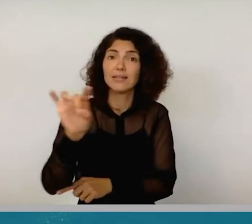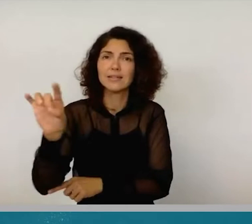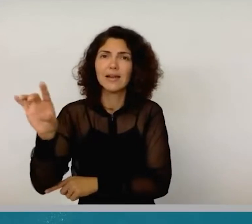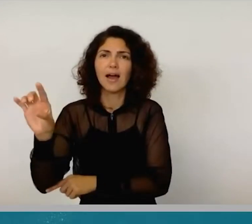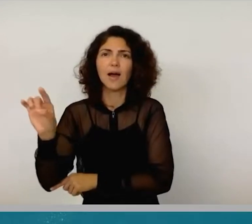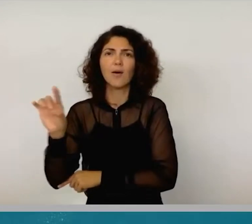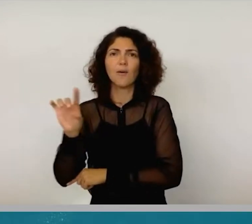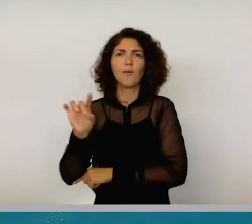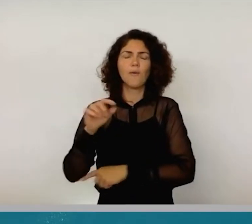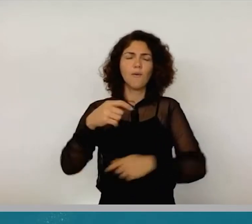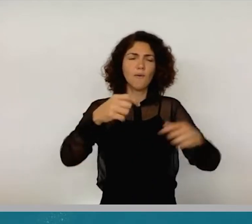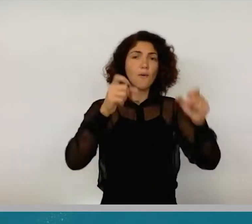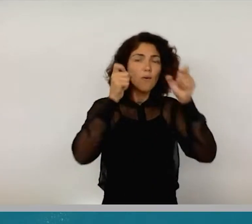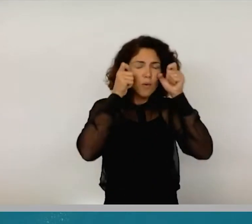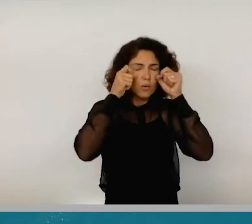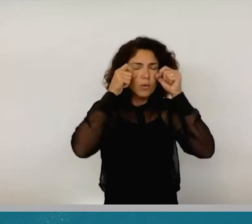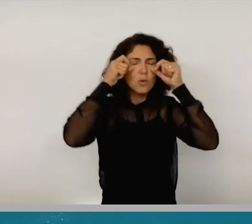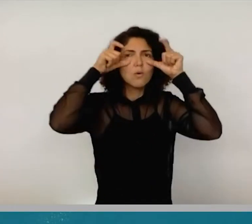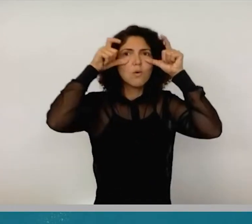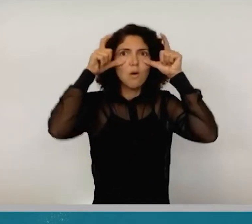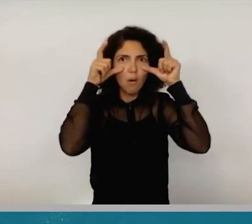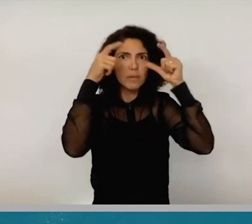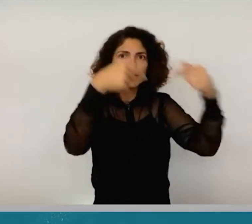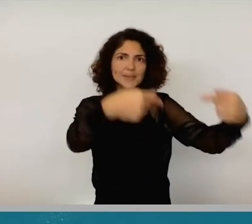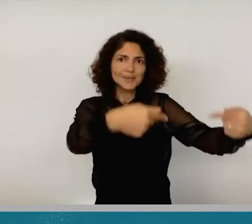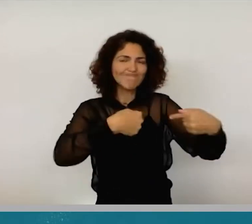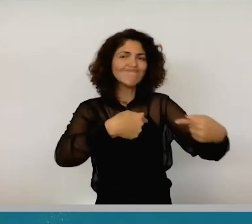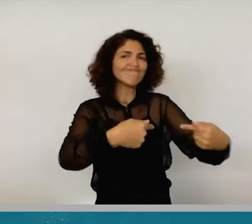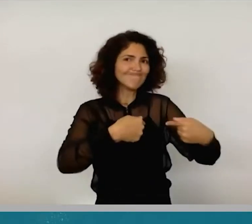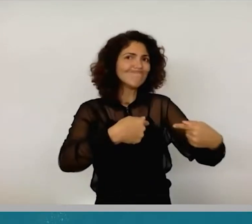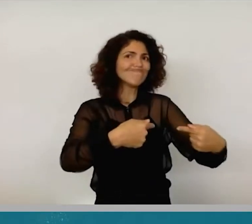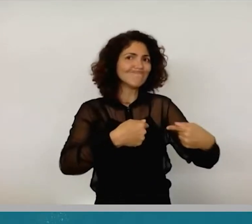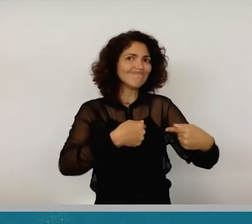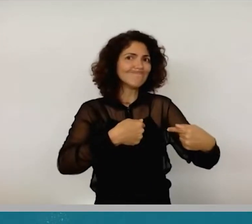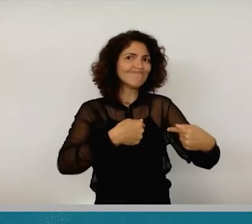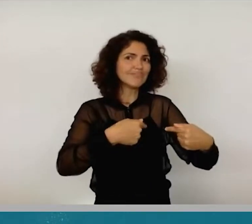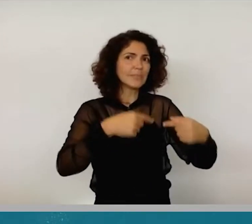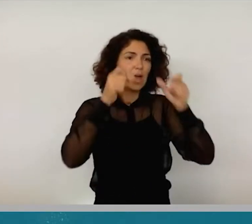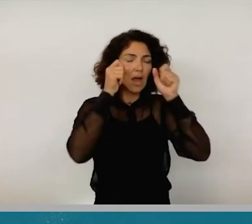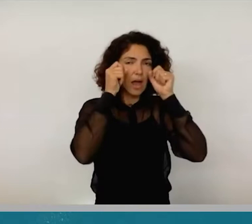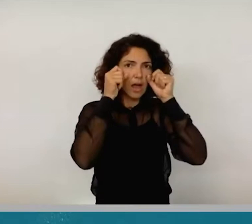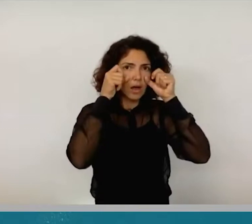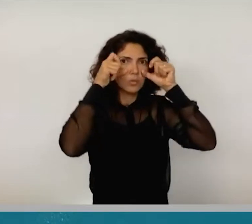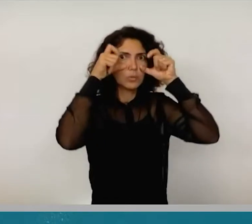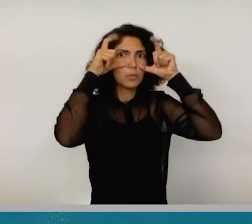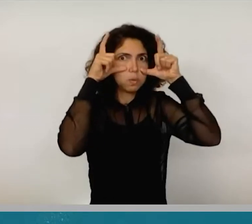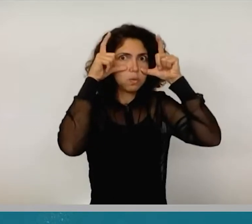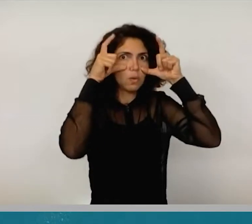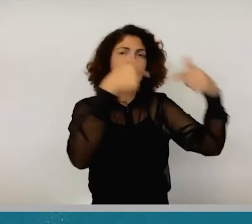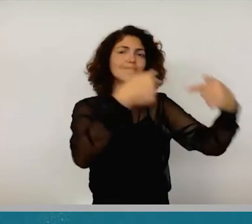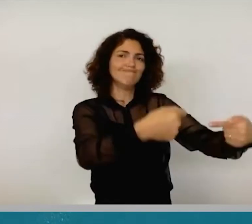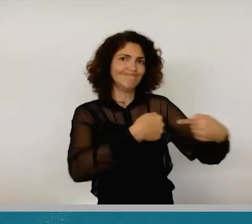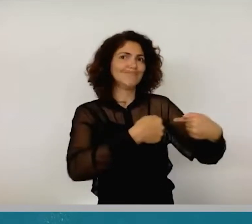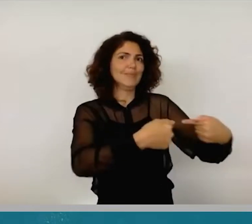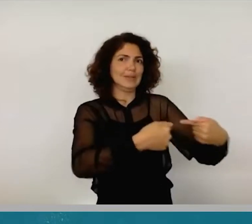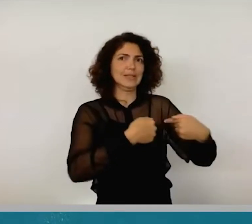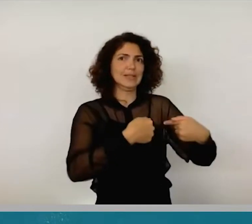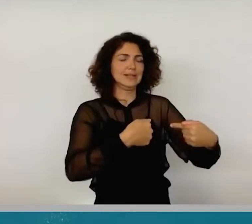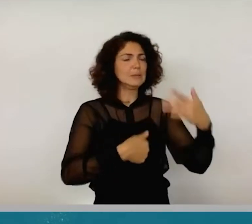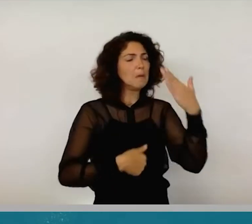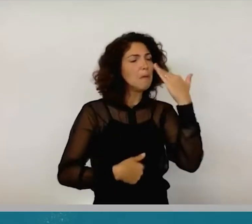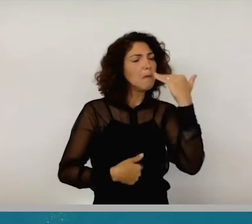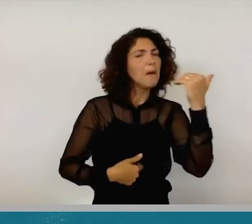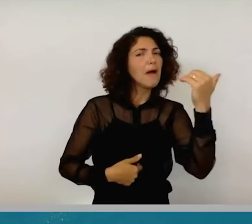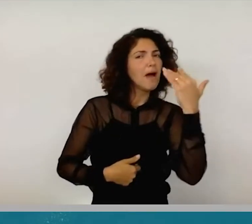cobiça, quando esta o atrai e seduz. Então,